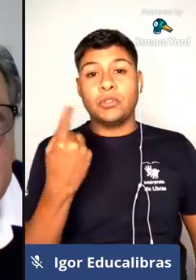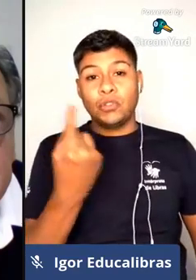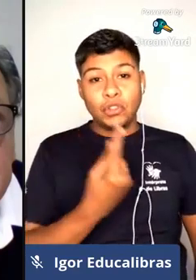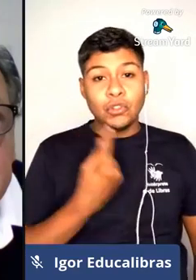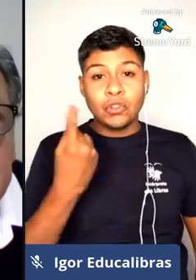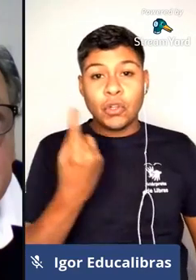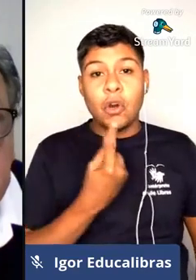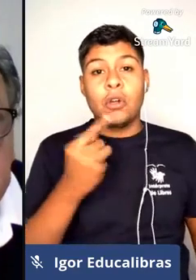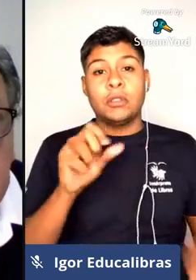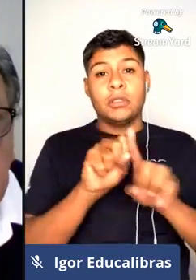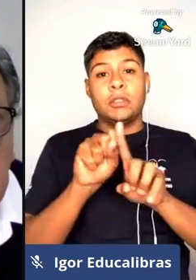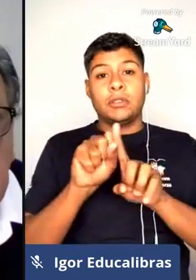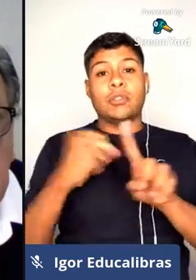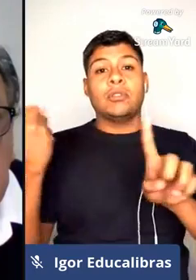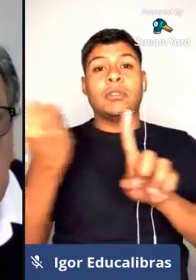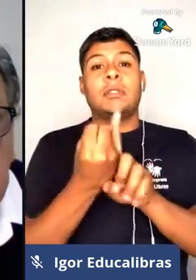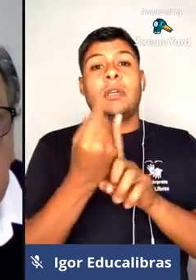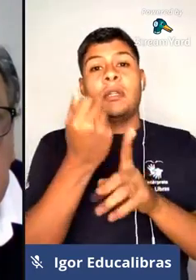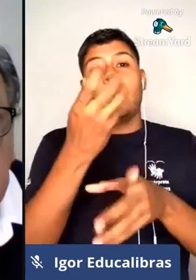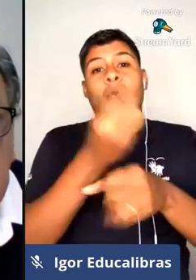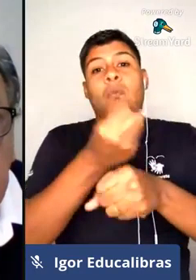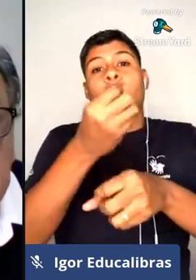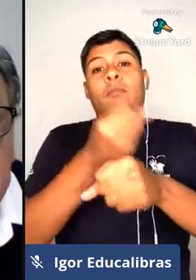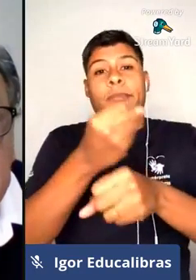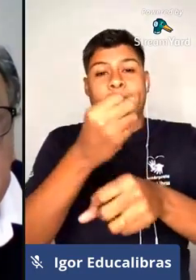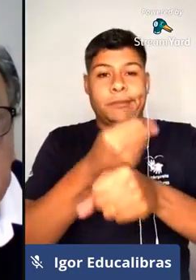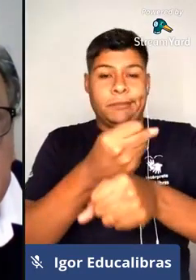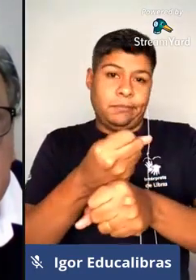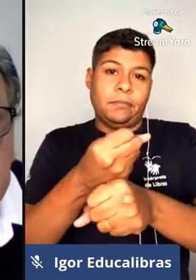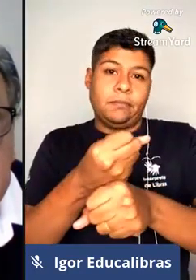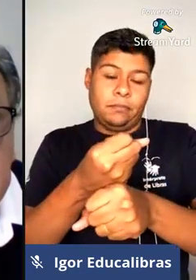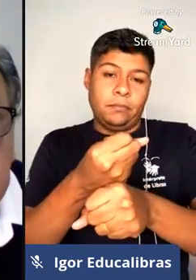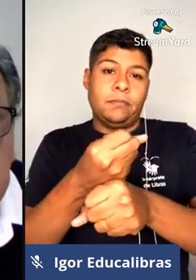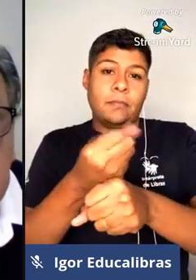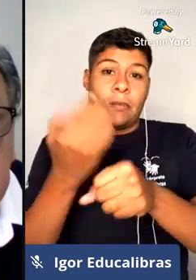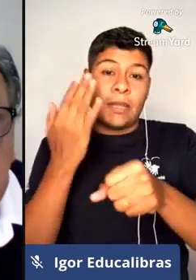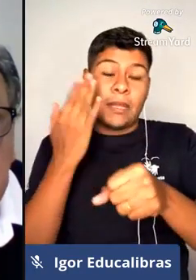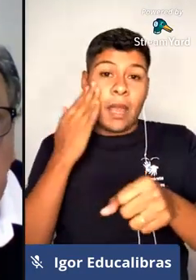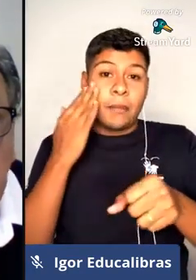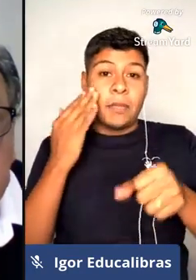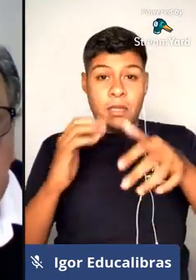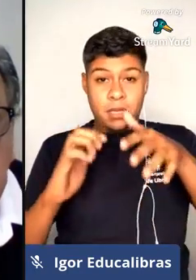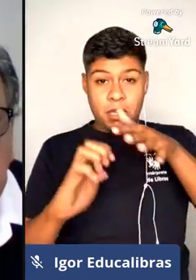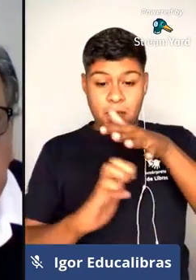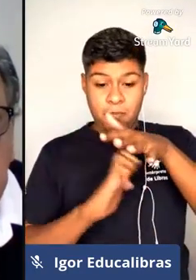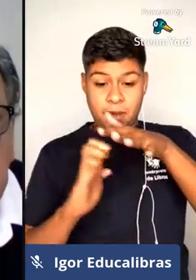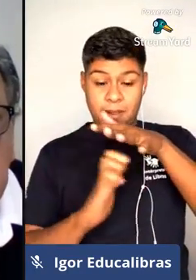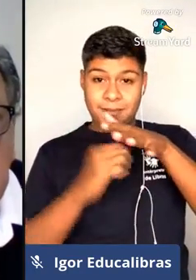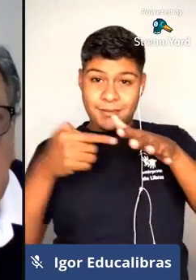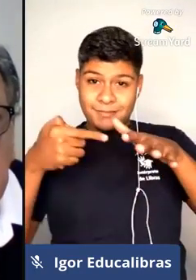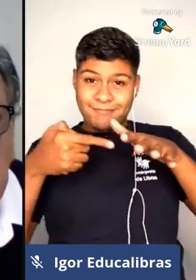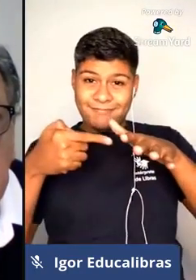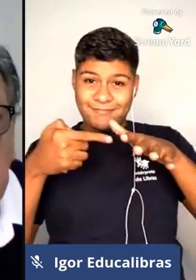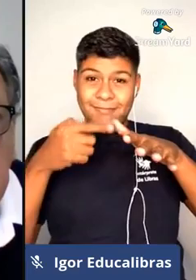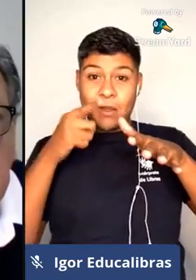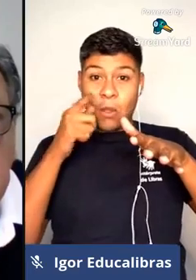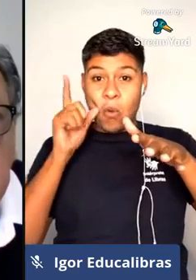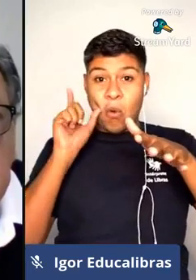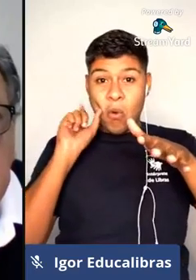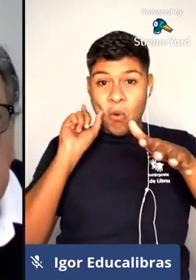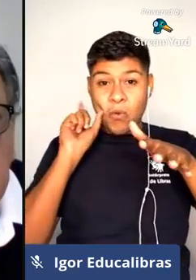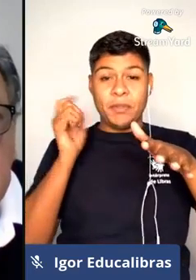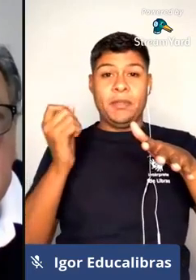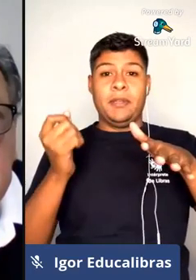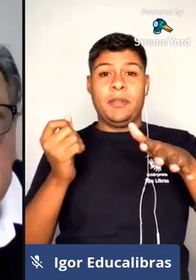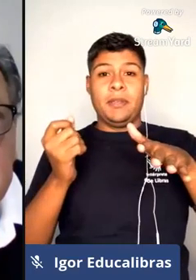de sociedade econômica. E as empresas, ontem ouvi